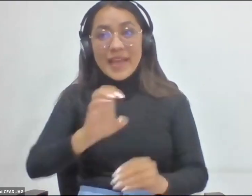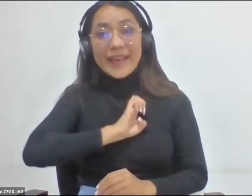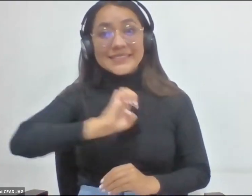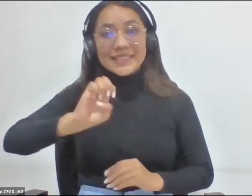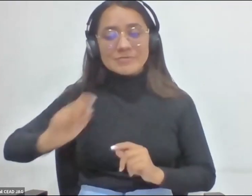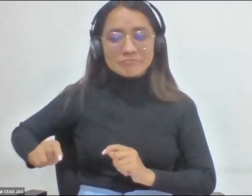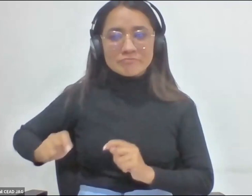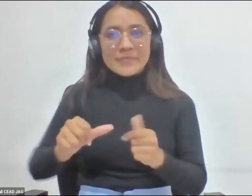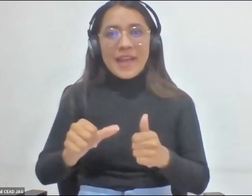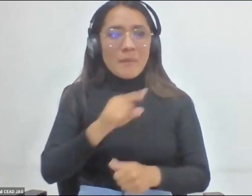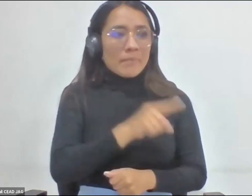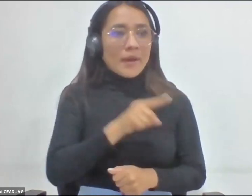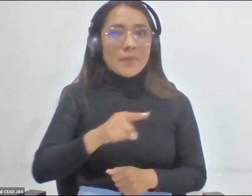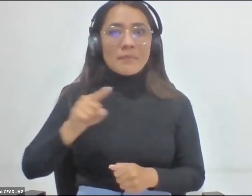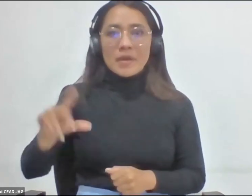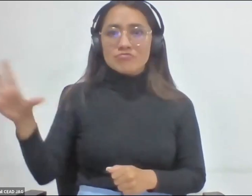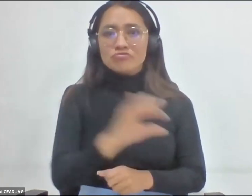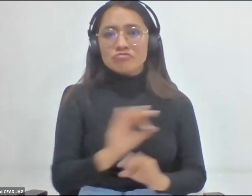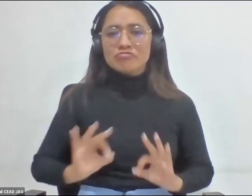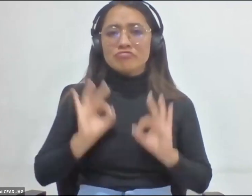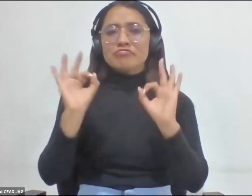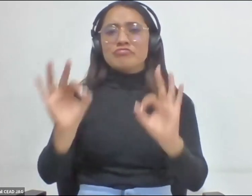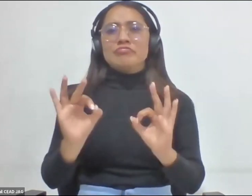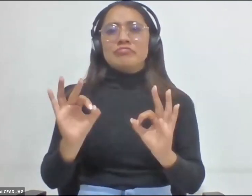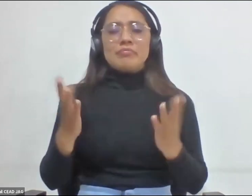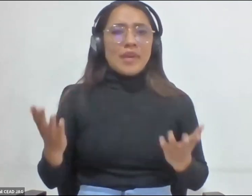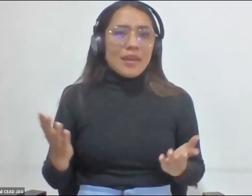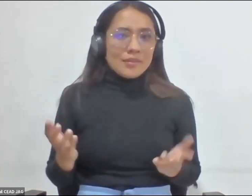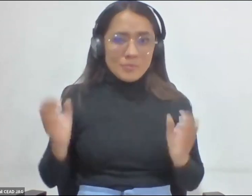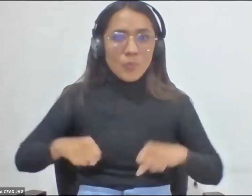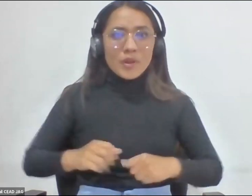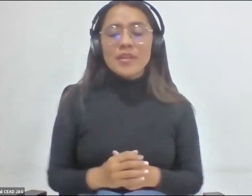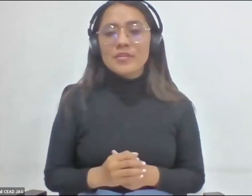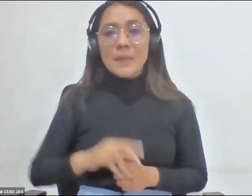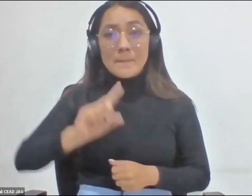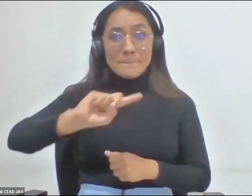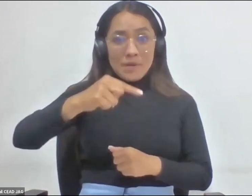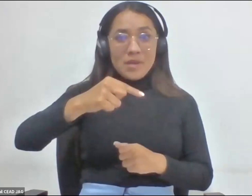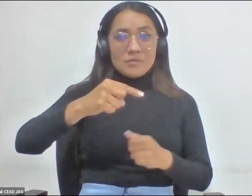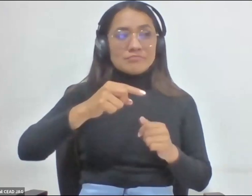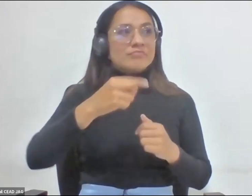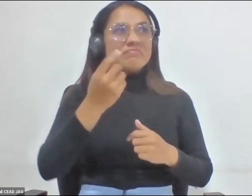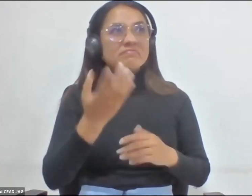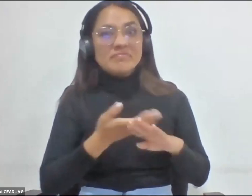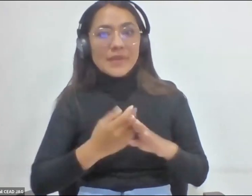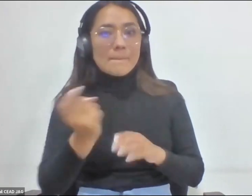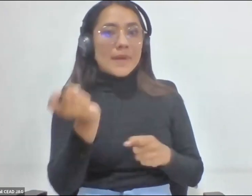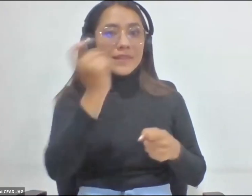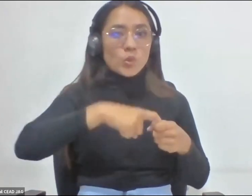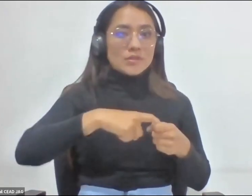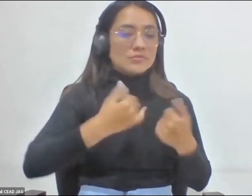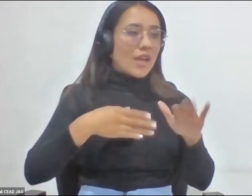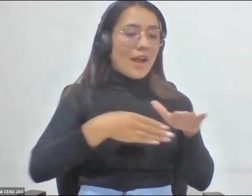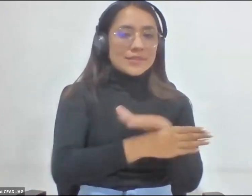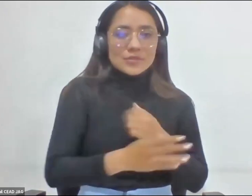si logran cumplir con los requisitos para los tres Como por ejemplo primer requisito matricularse acceso segundo